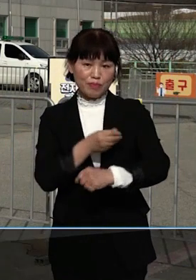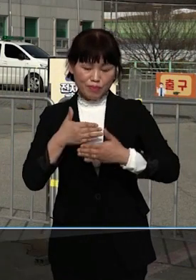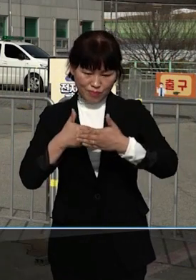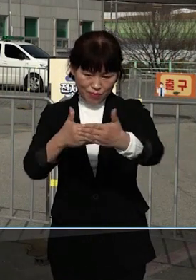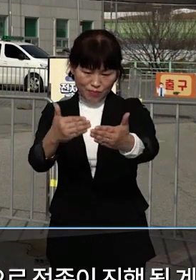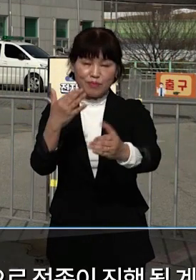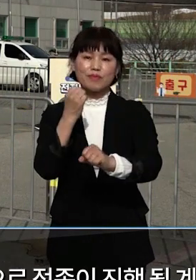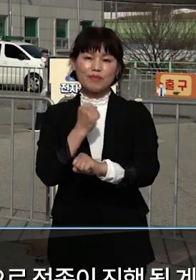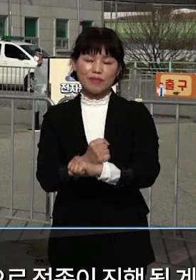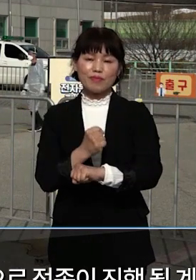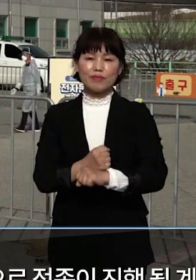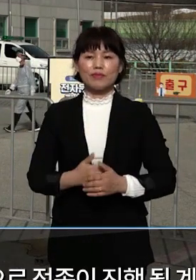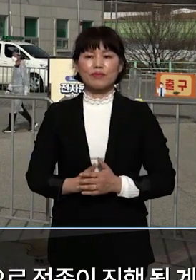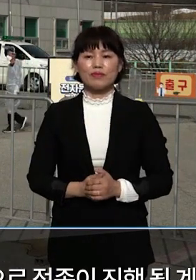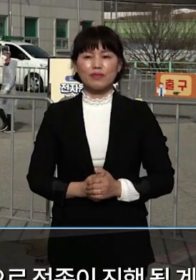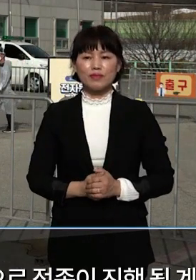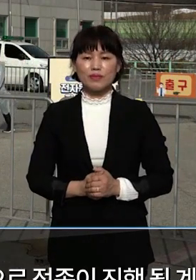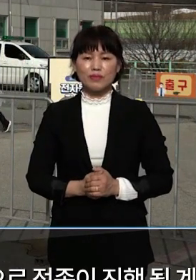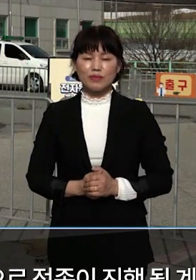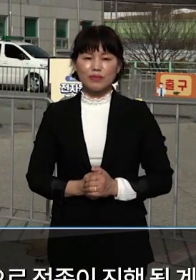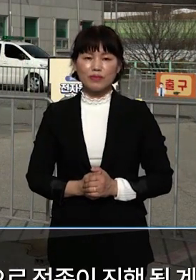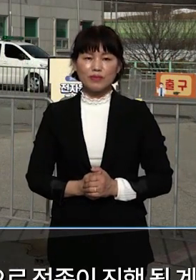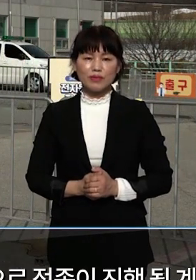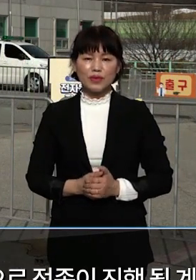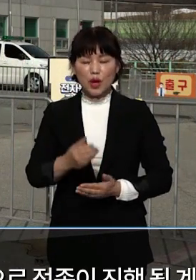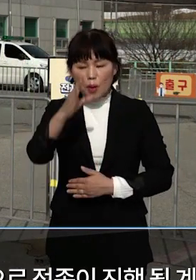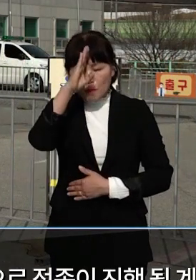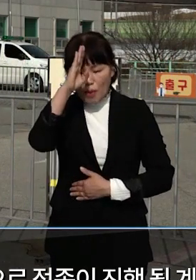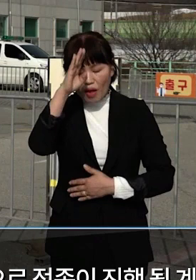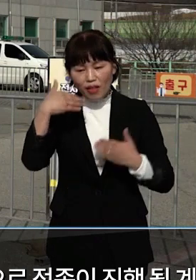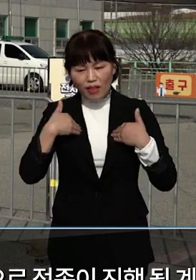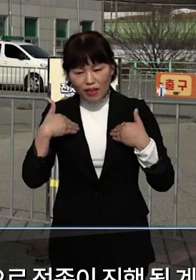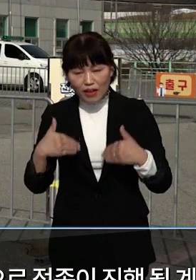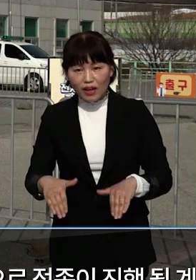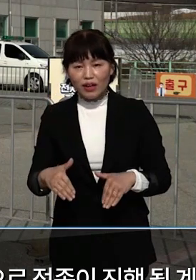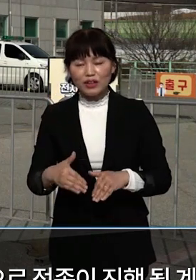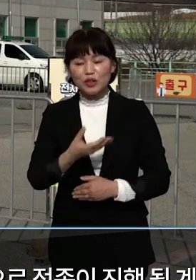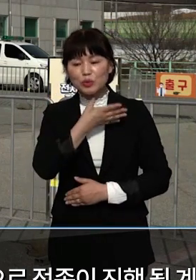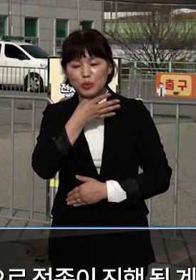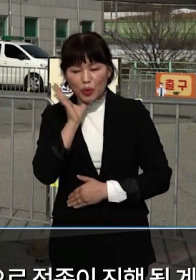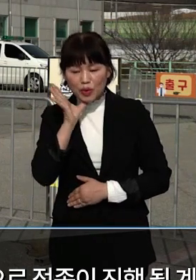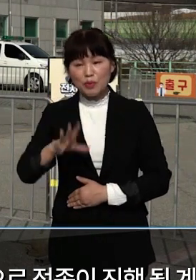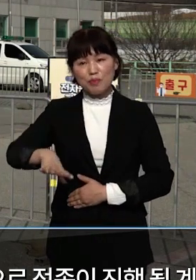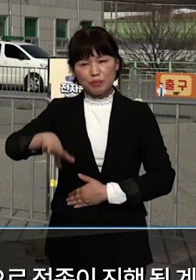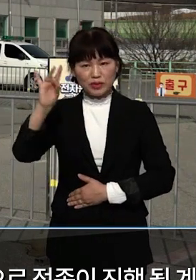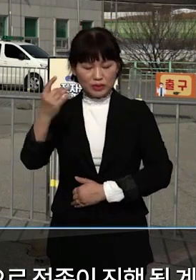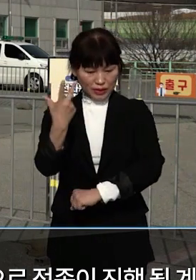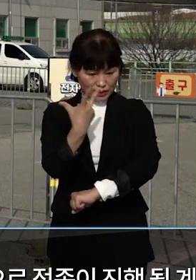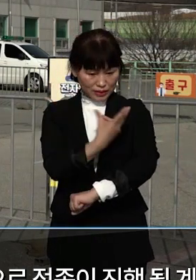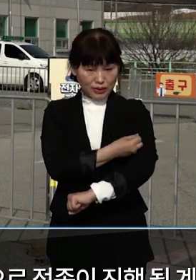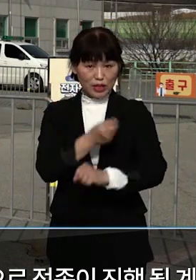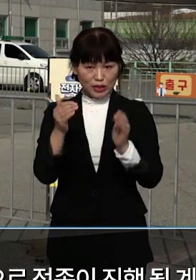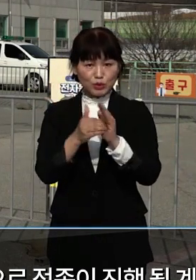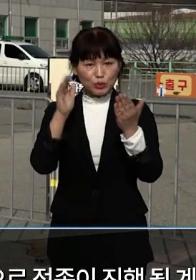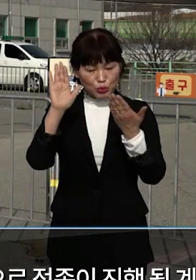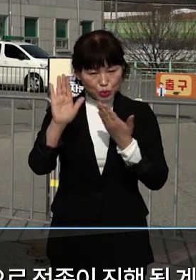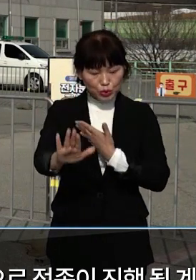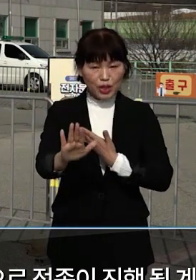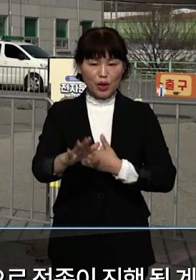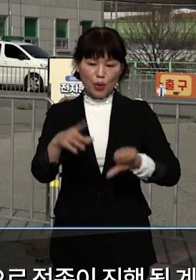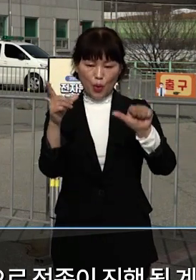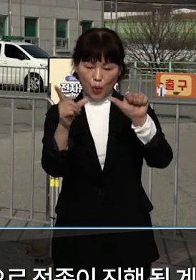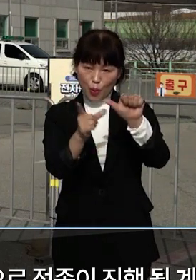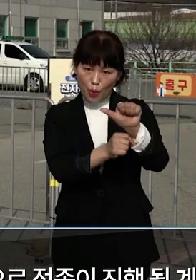예정입니다. 감염 취약 어르신 및 시설에 대한 접종이 마무리되면 5월부터 6월